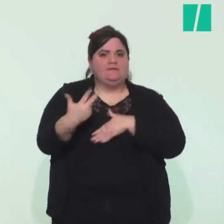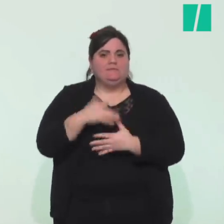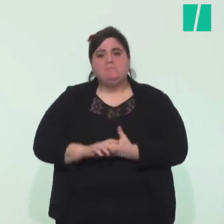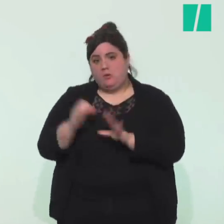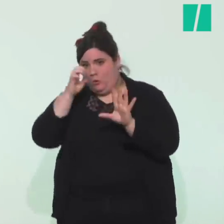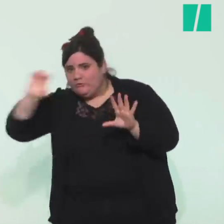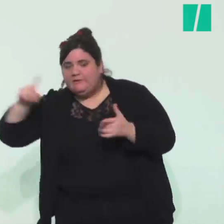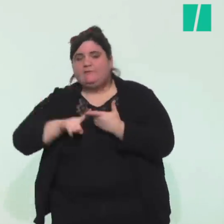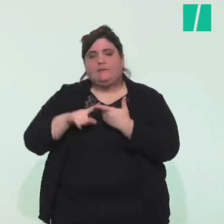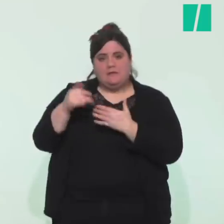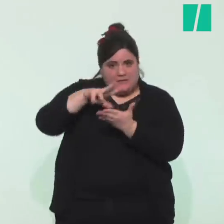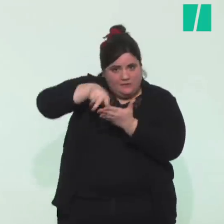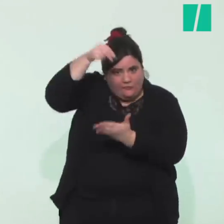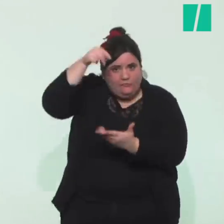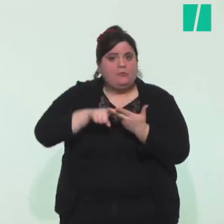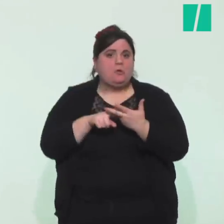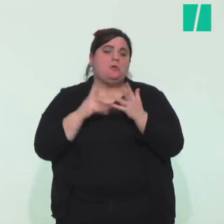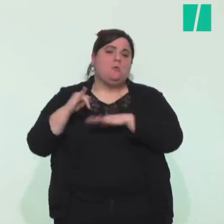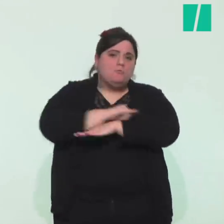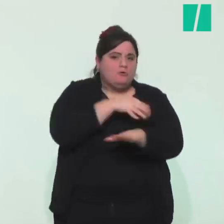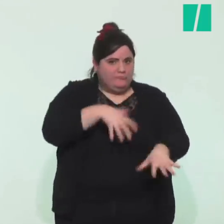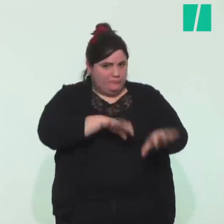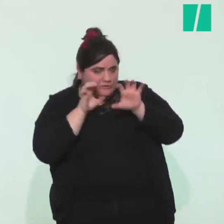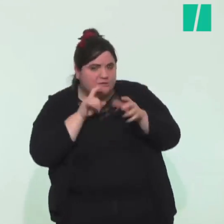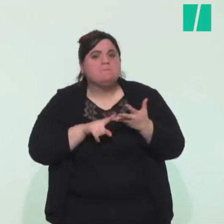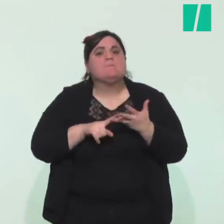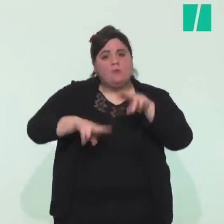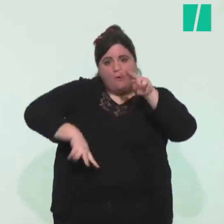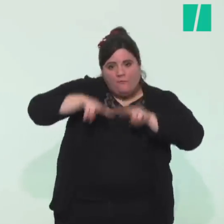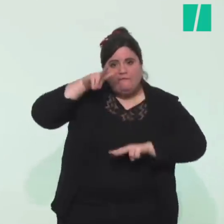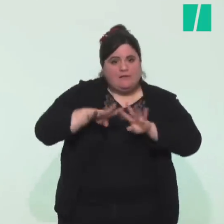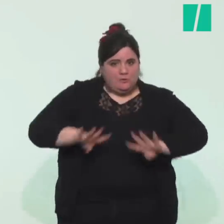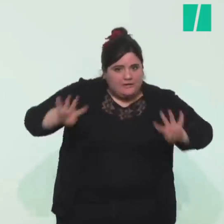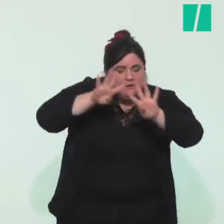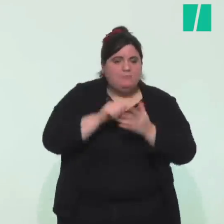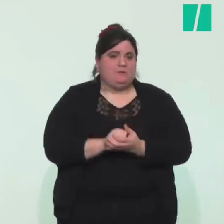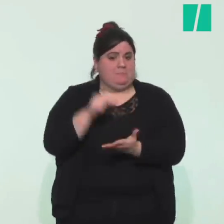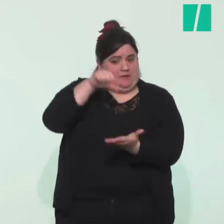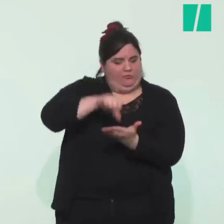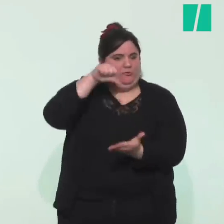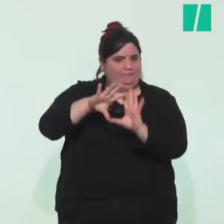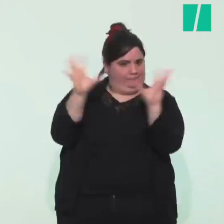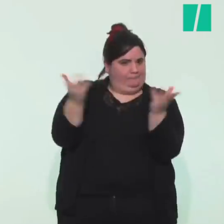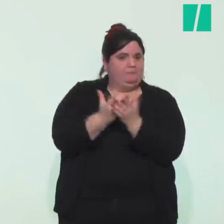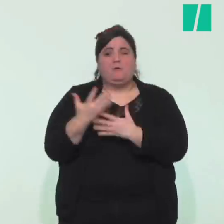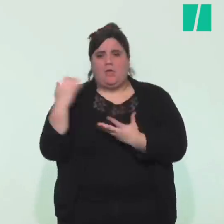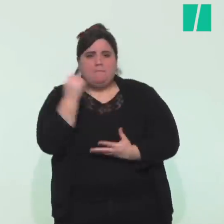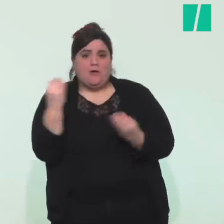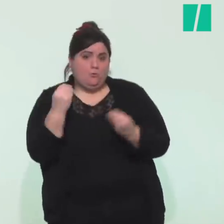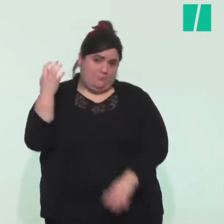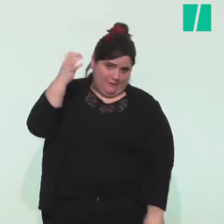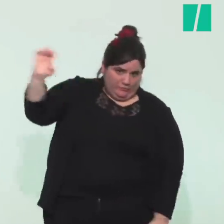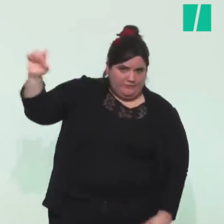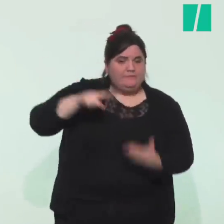Bourgogne-Franche-Comté, Auvergne-Rhône-Alpes, Hauts-de-France et Centre-Val de Loire, avec un excès important en Grand Est et en